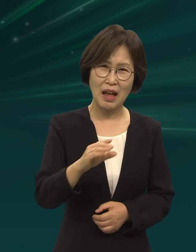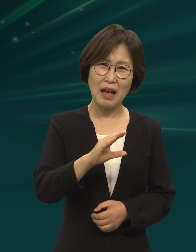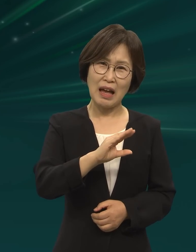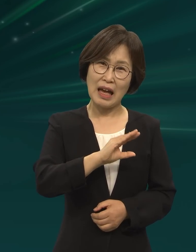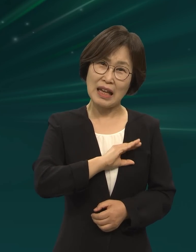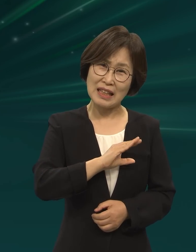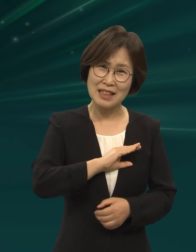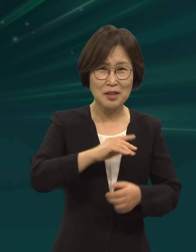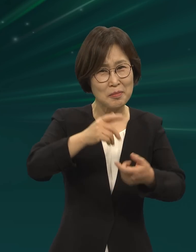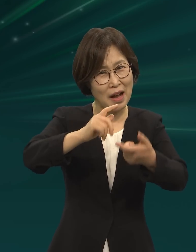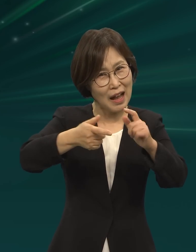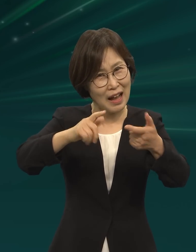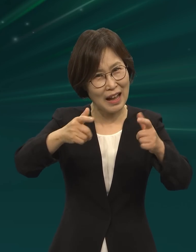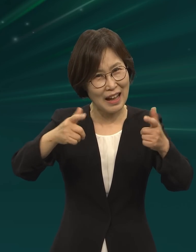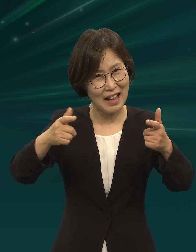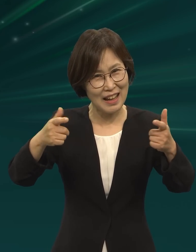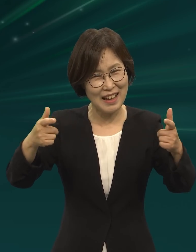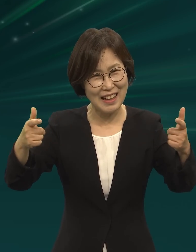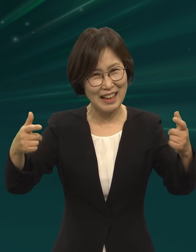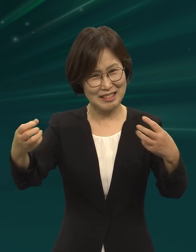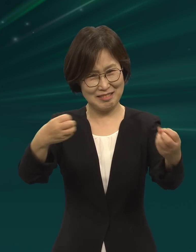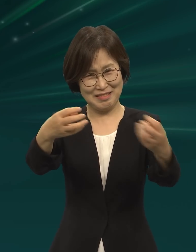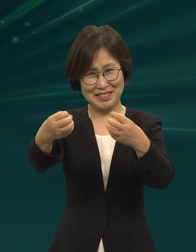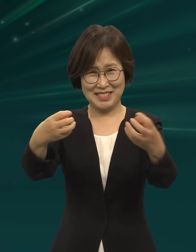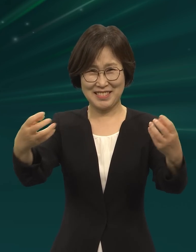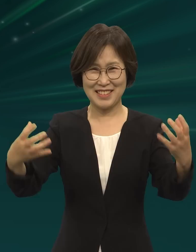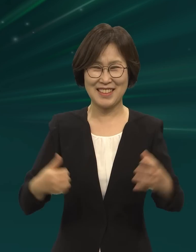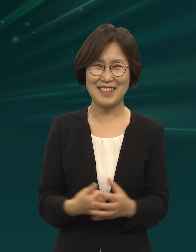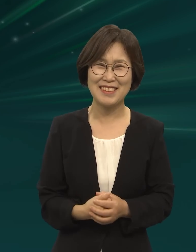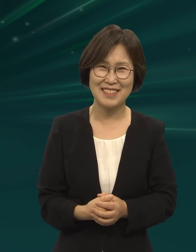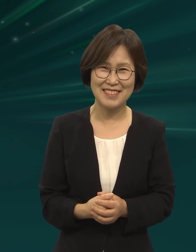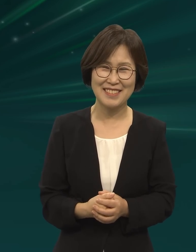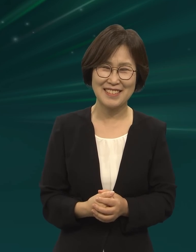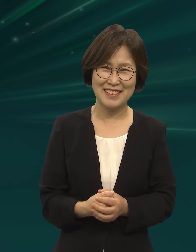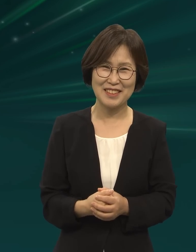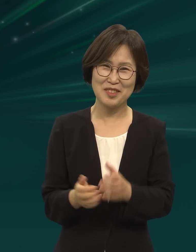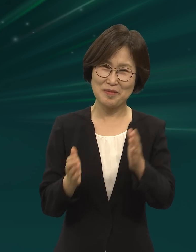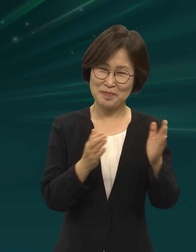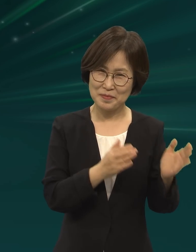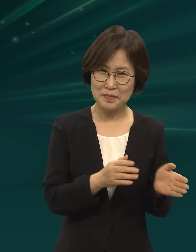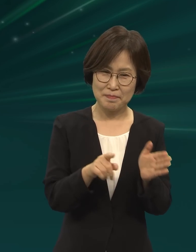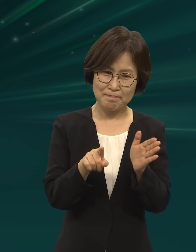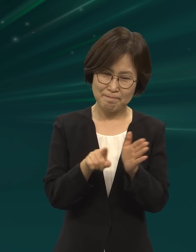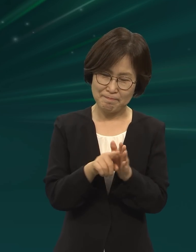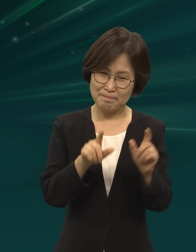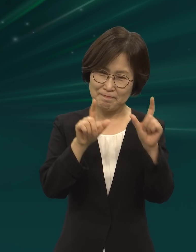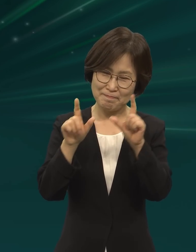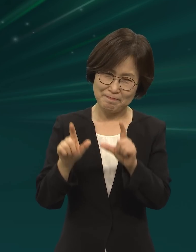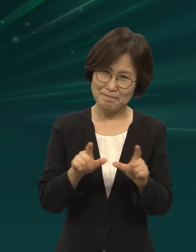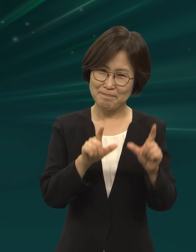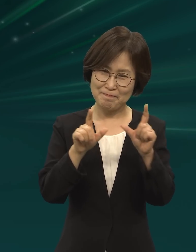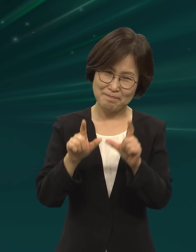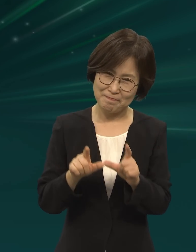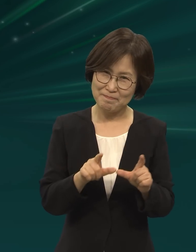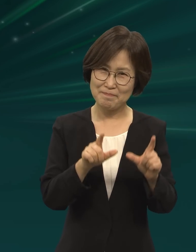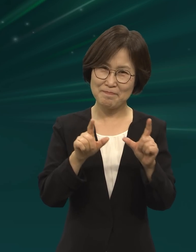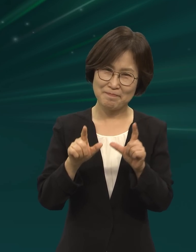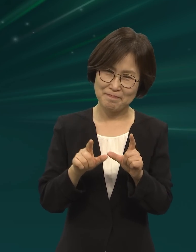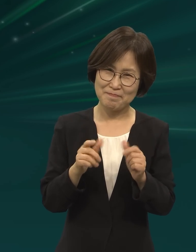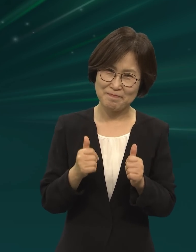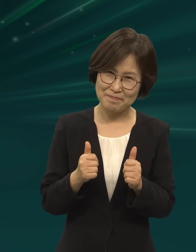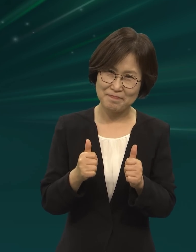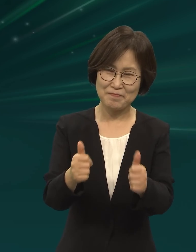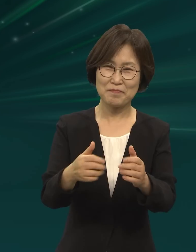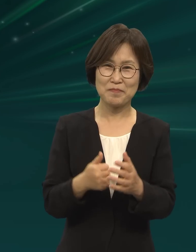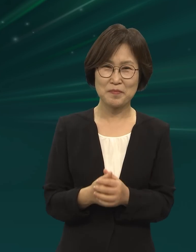이렇게 불러서 저는 이렇게 신앙생활을 했습니다. 한국에서 그래도